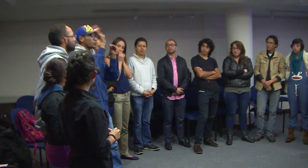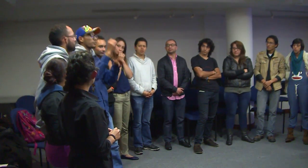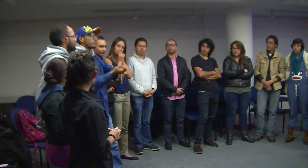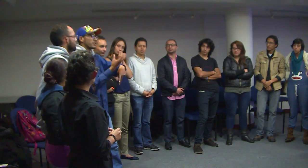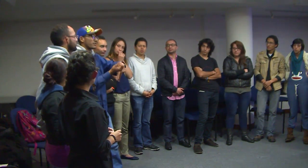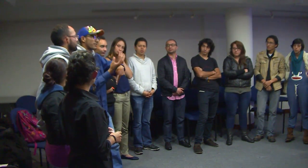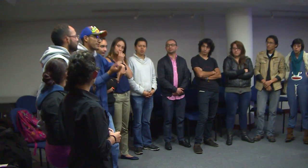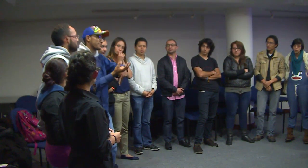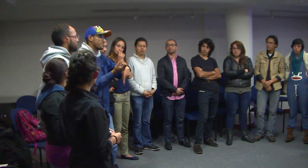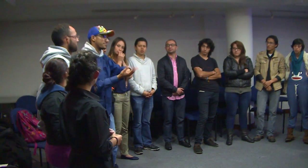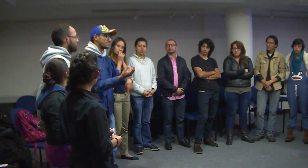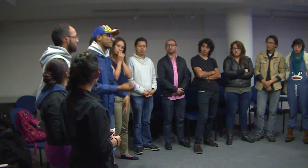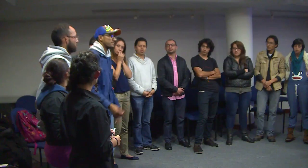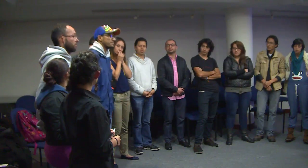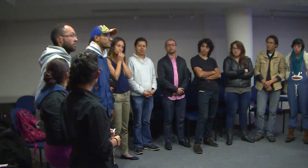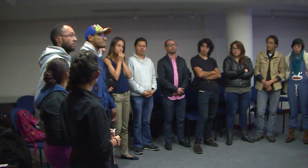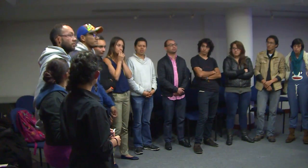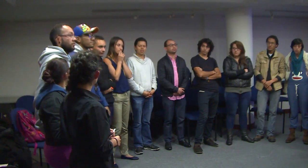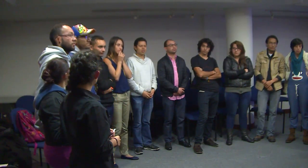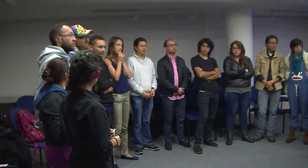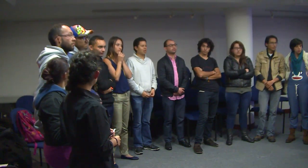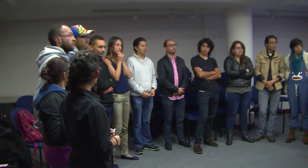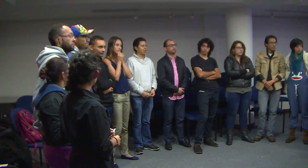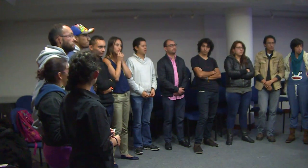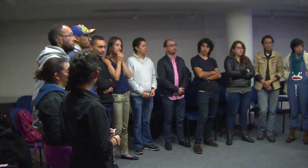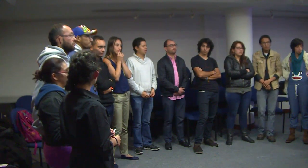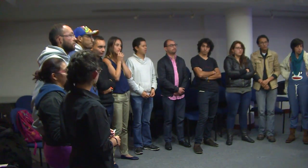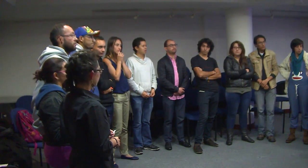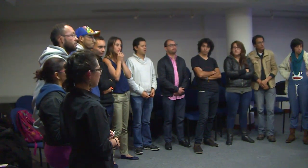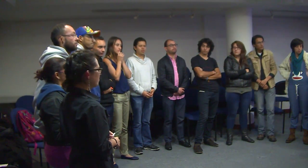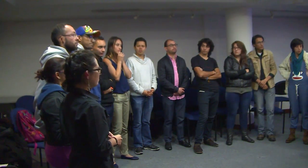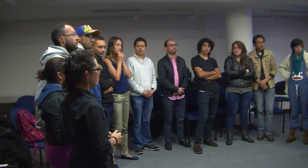que puedan entender y aprender lo que es ser maestro.